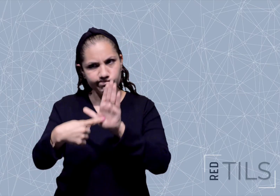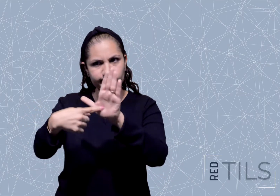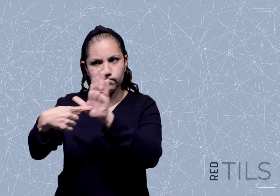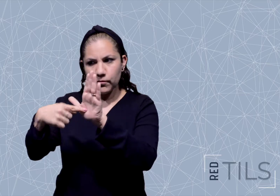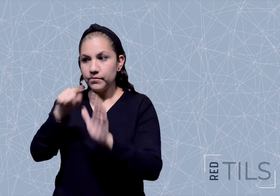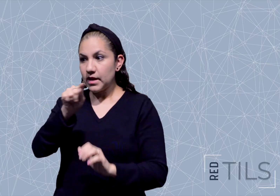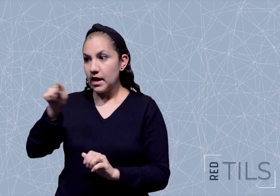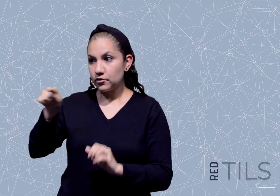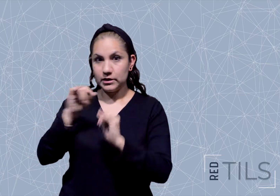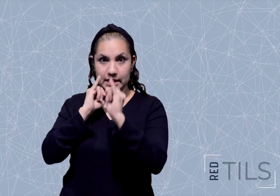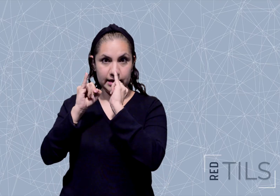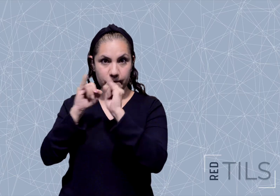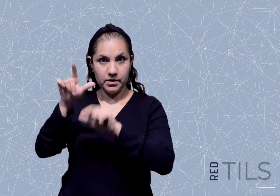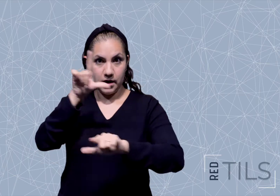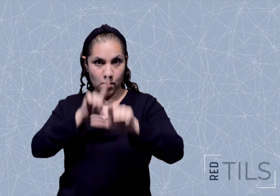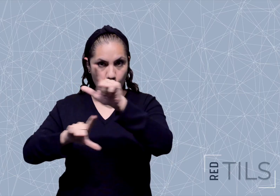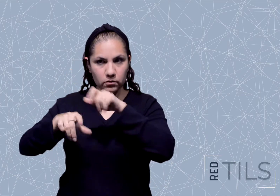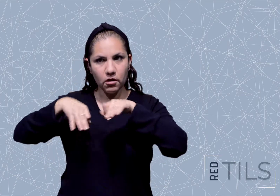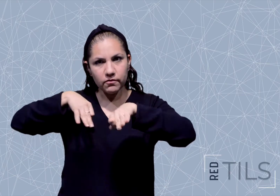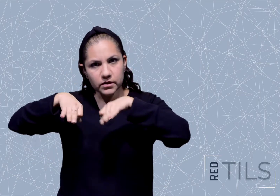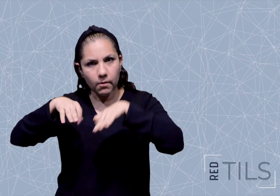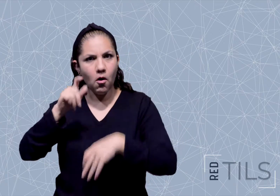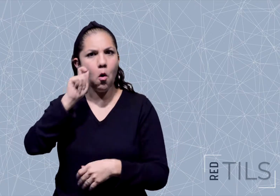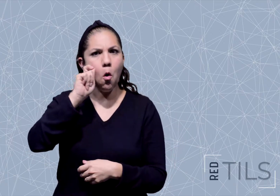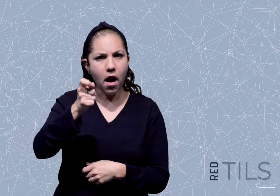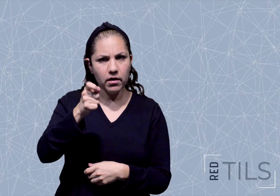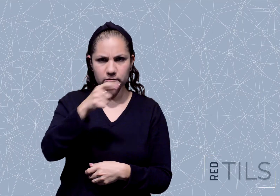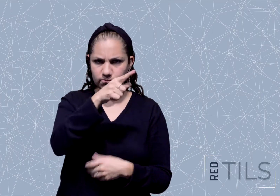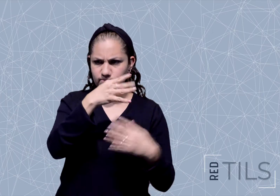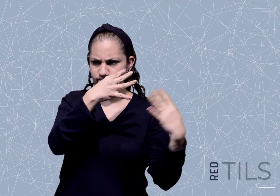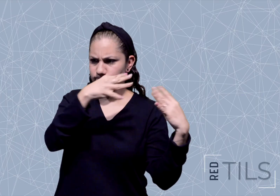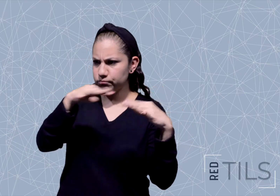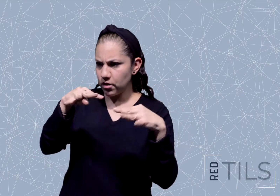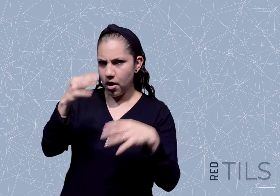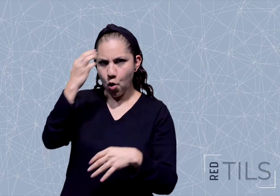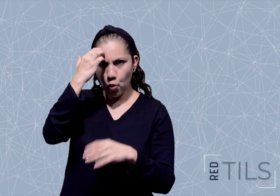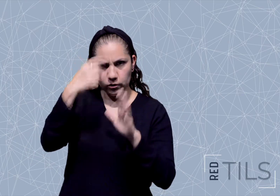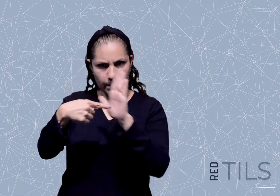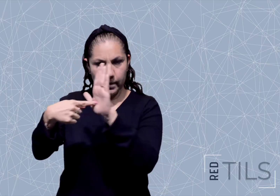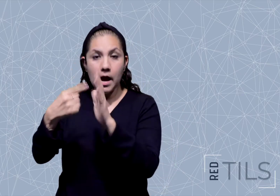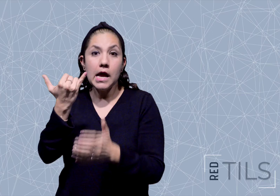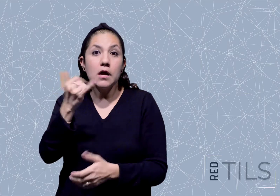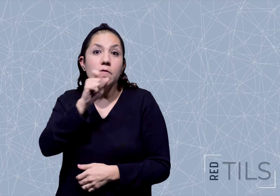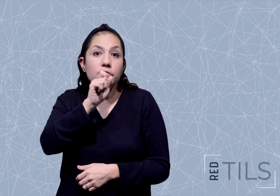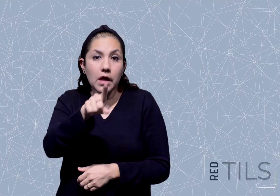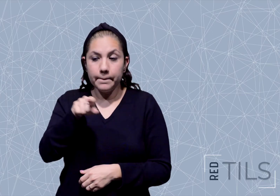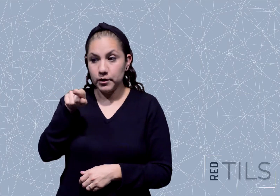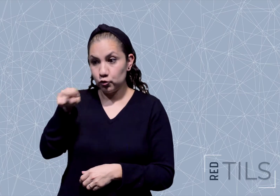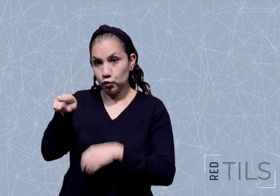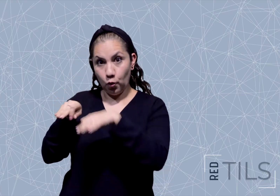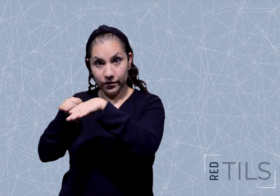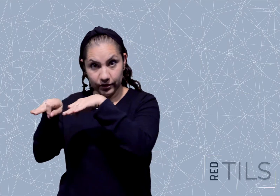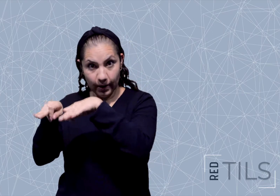de señas y en lograr que las condiciones de trabajo sean similares a las de los intérpretes de lenguas